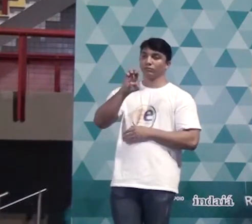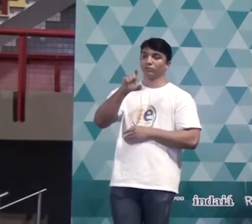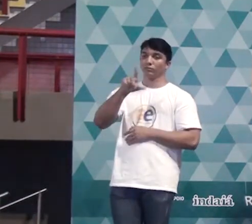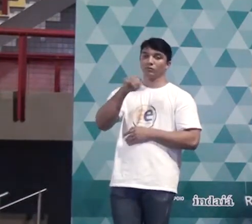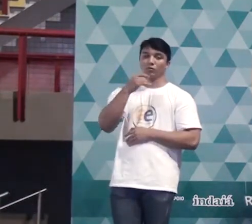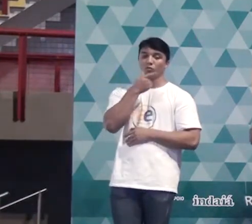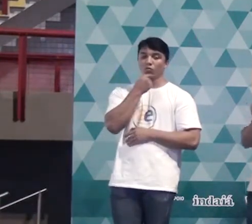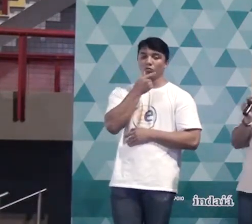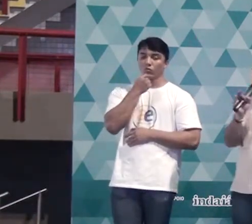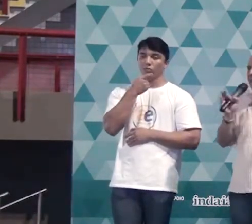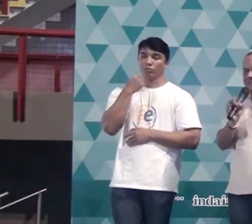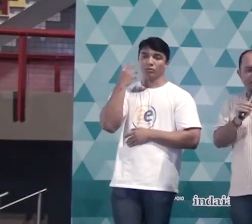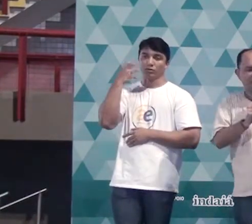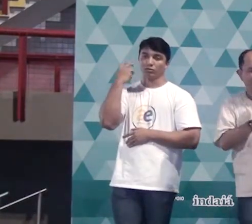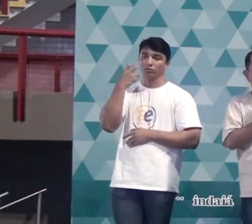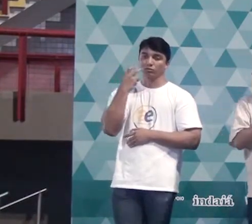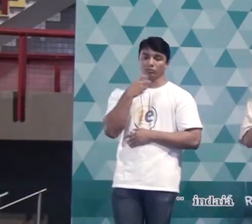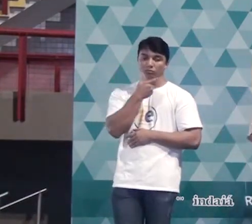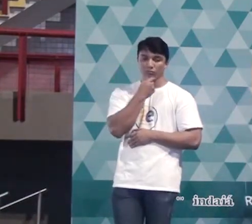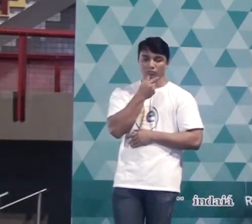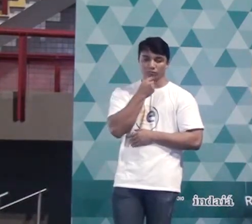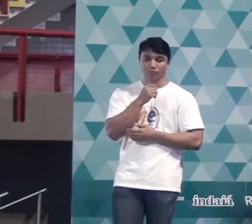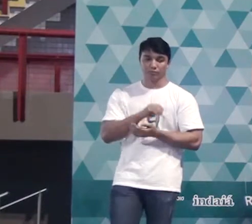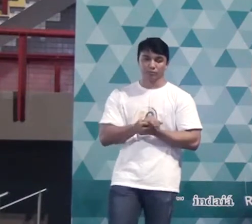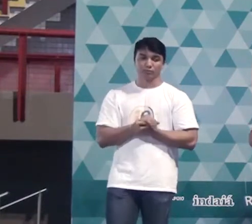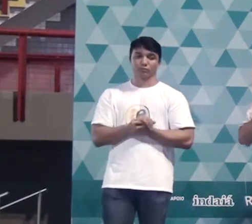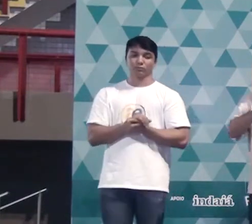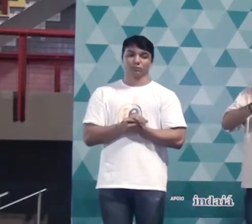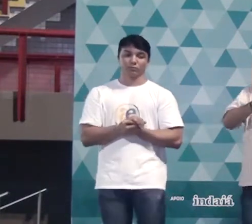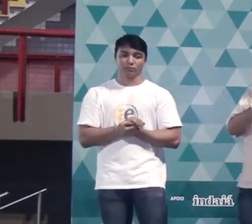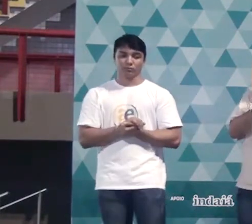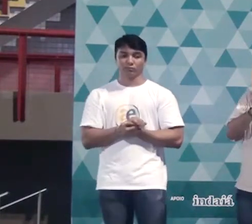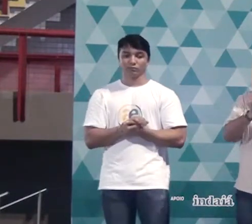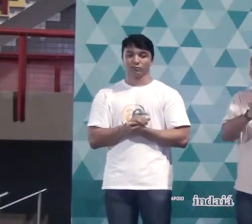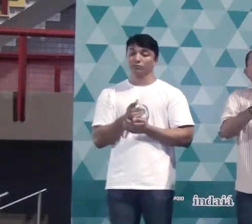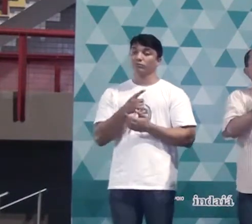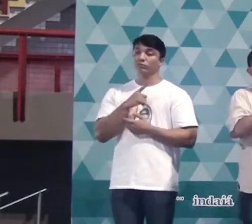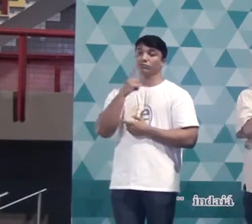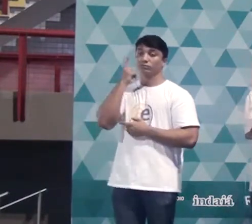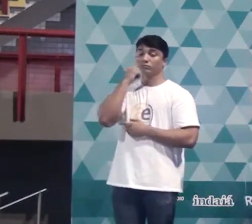comigo. Mas vou passar porque você já sabe o que aconteceu com ela, né? Agora vamos aqui para a